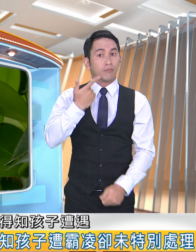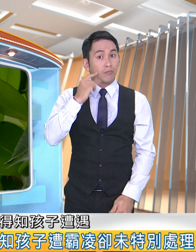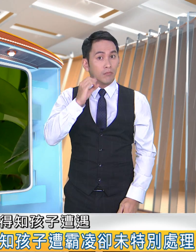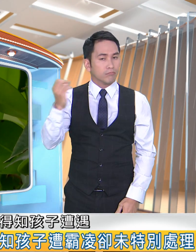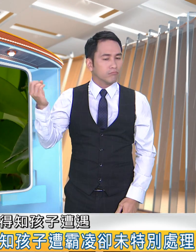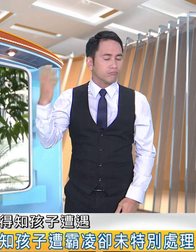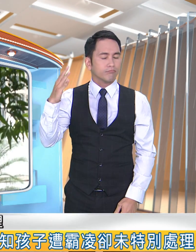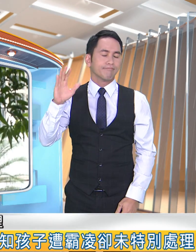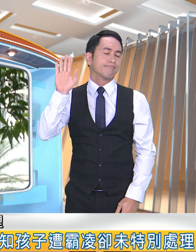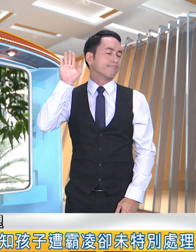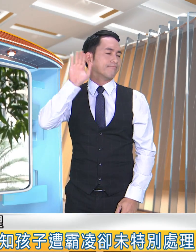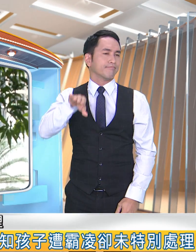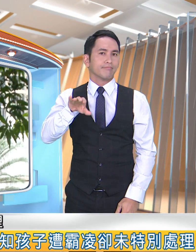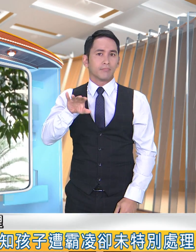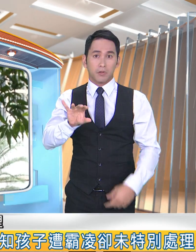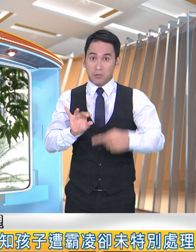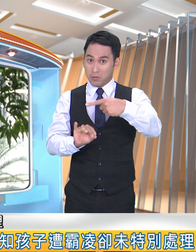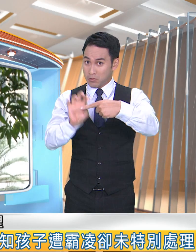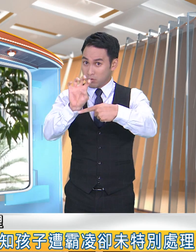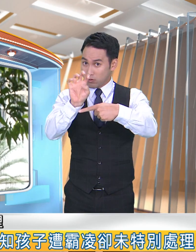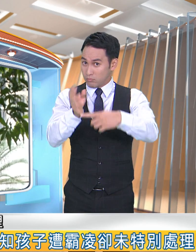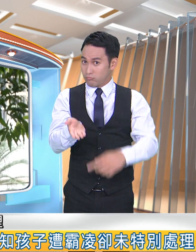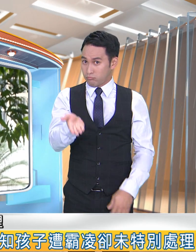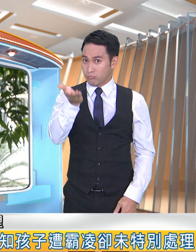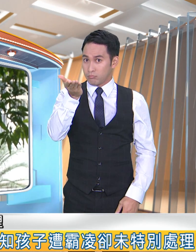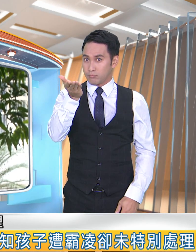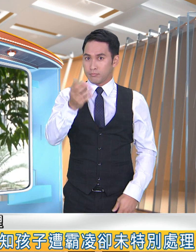遇，却没有特别处理。